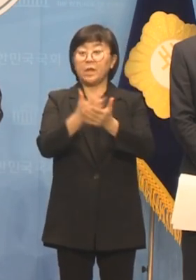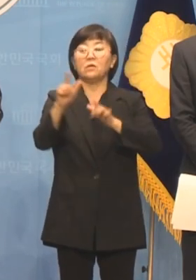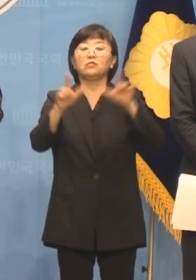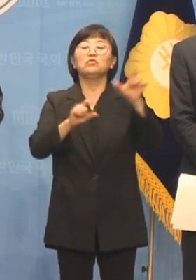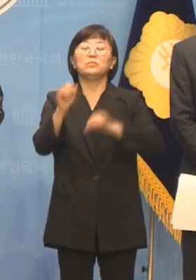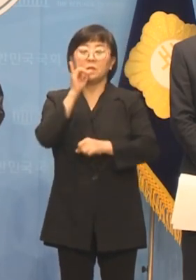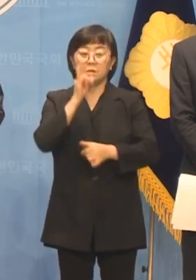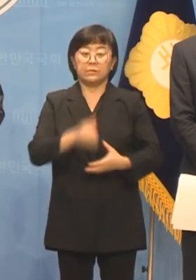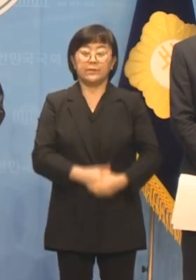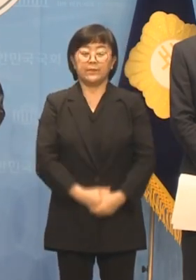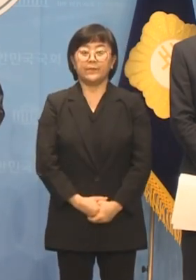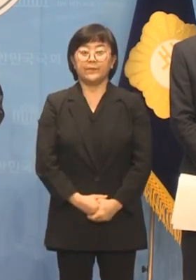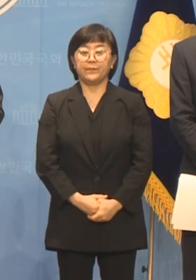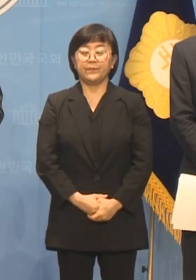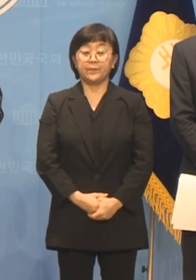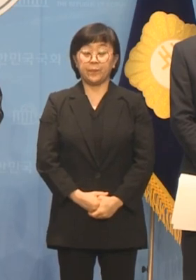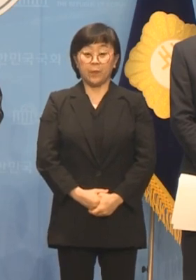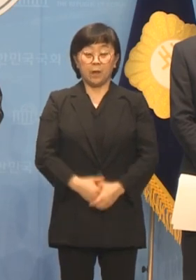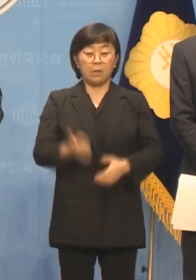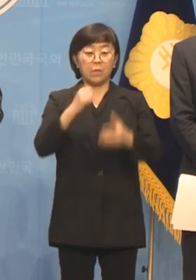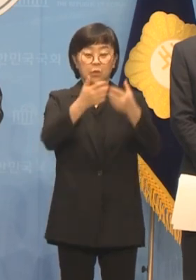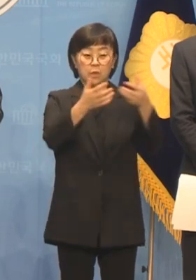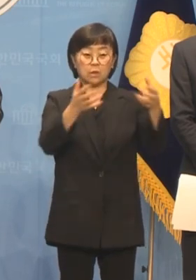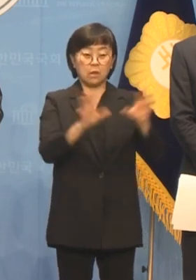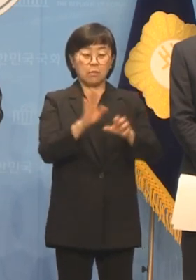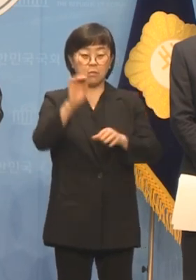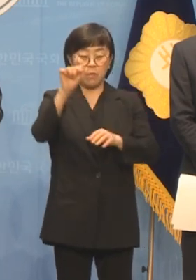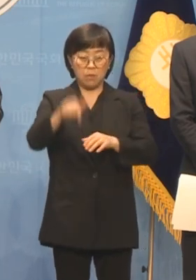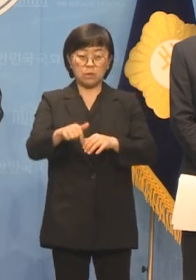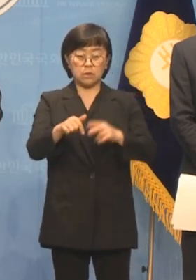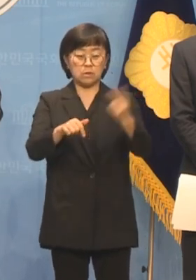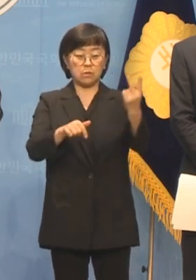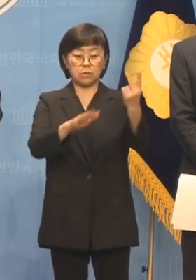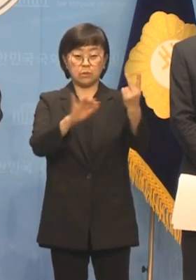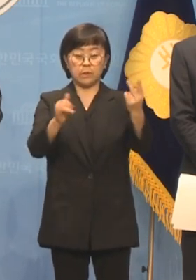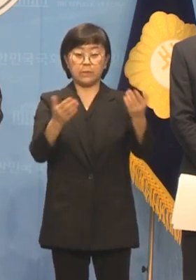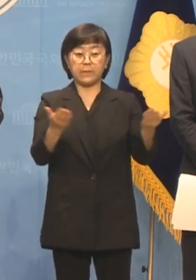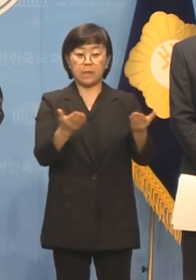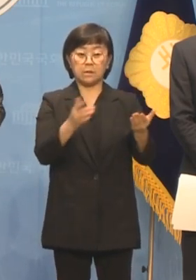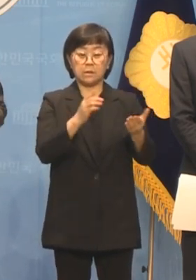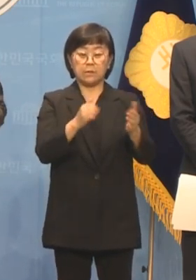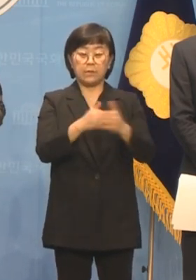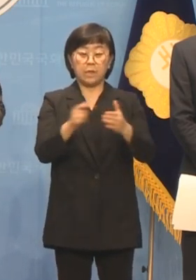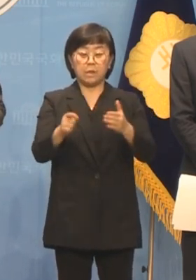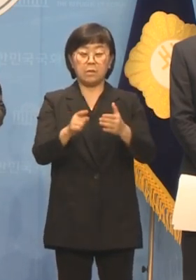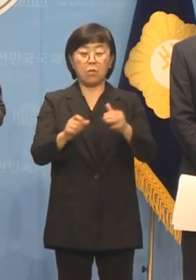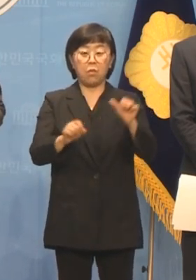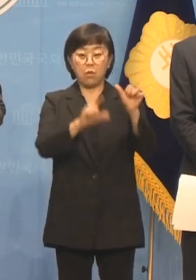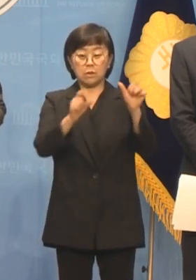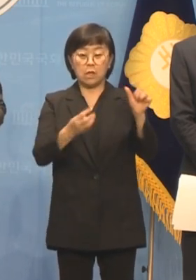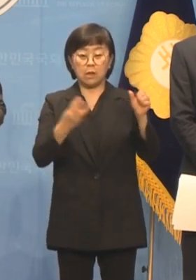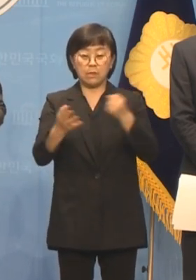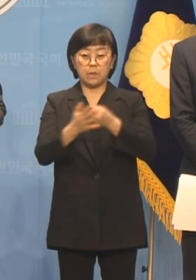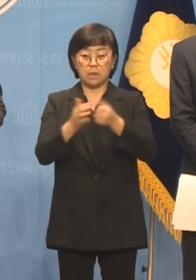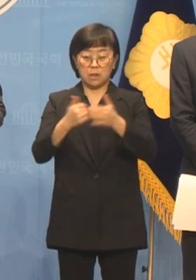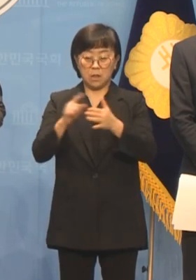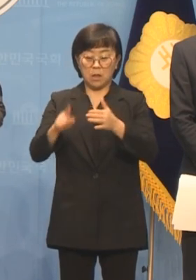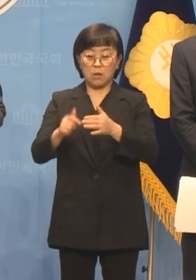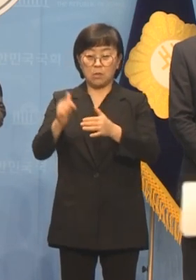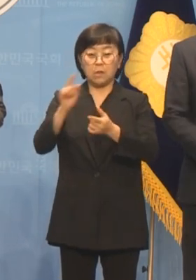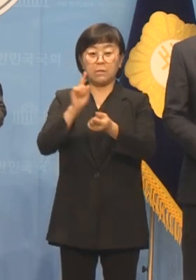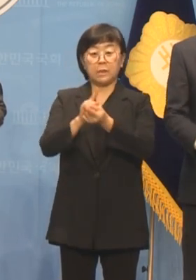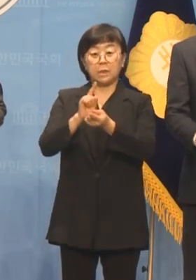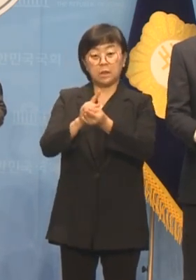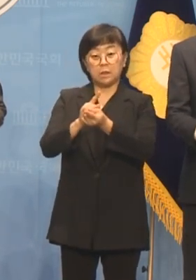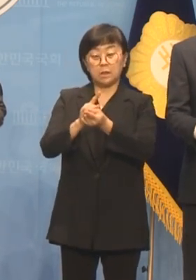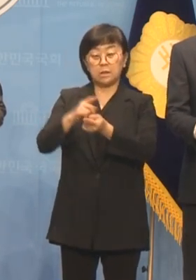있었다. 그리하여 변호인단에서는 박모 씨, 서모 씨 두 실무자에게 위 5월 3일에 김용 전 부원장을 만났다고